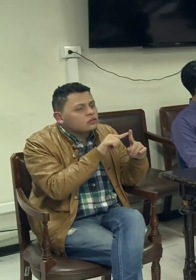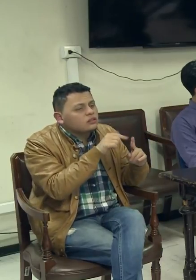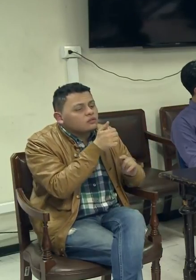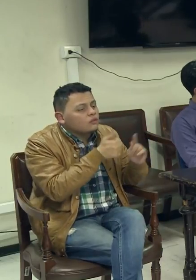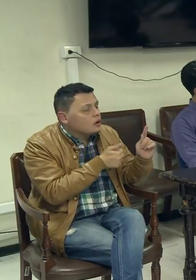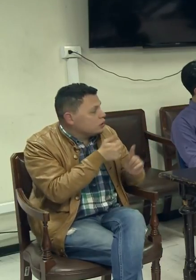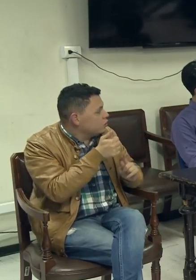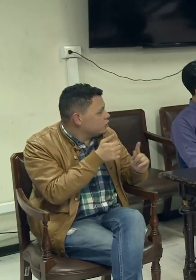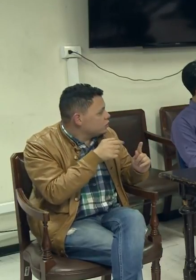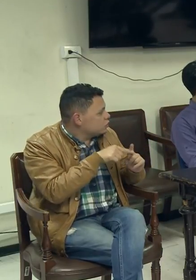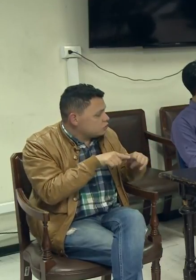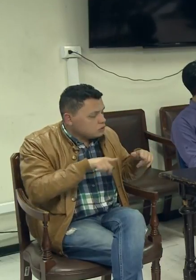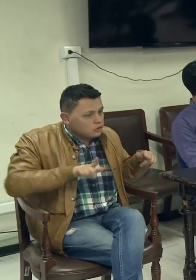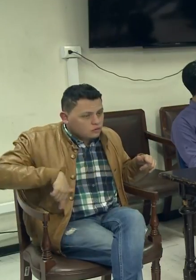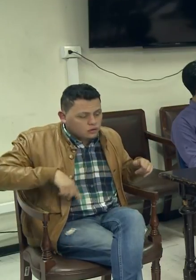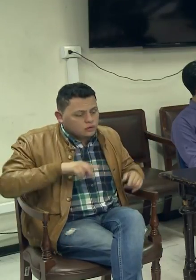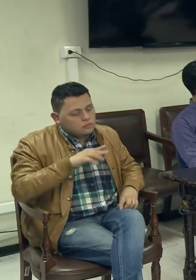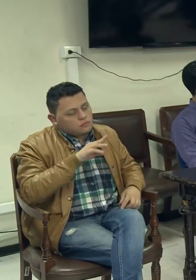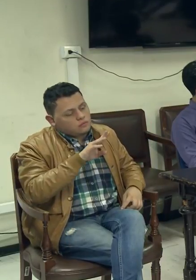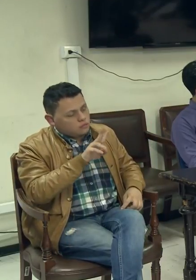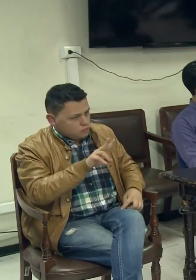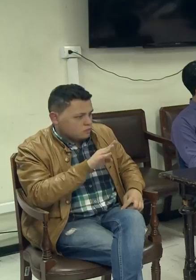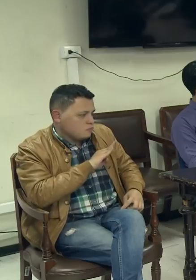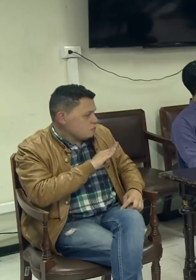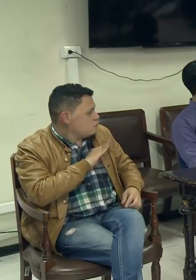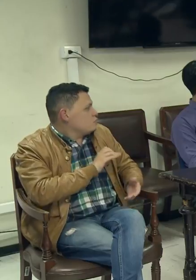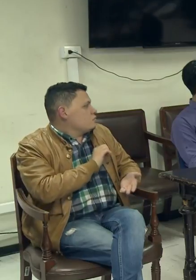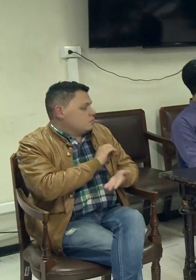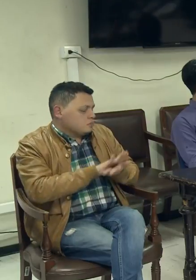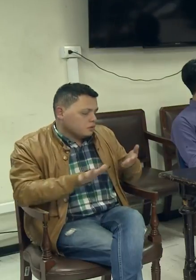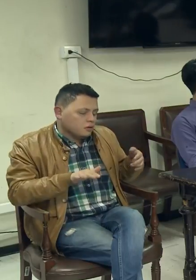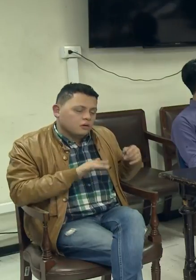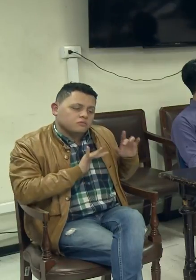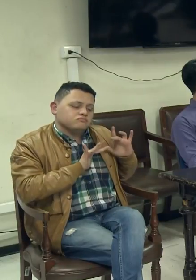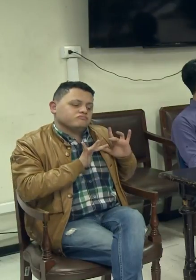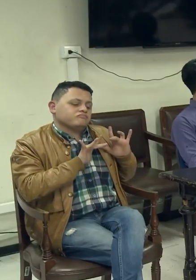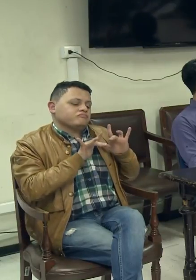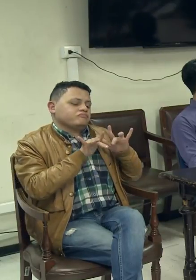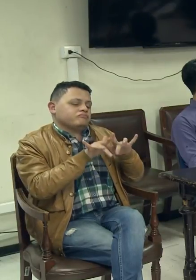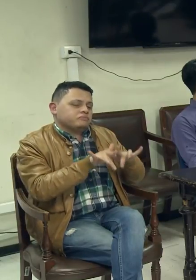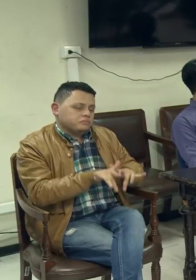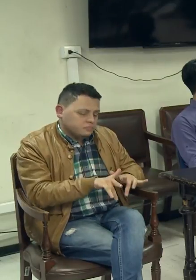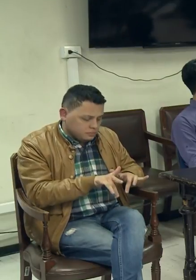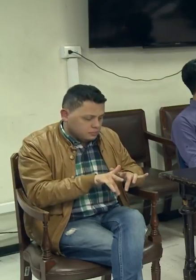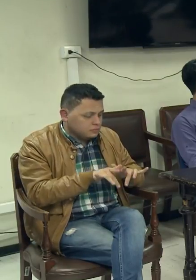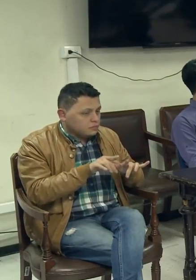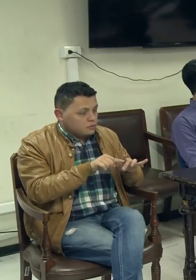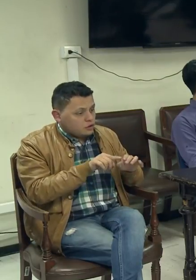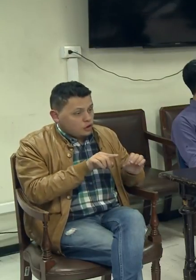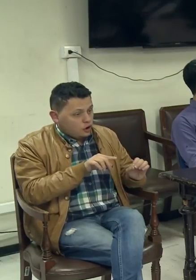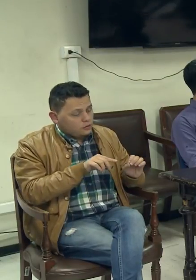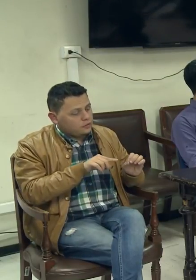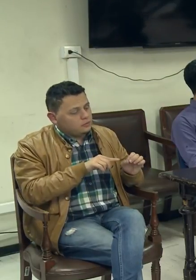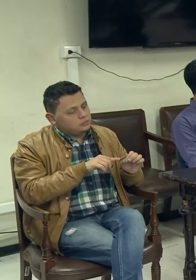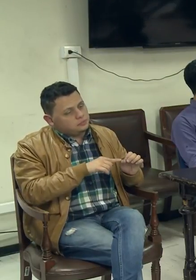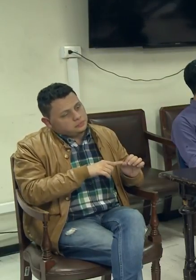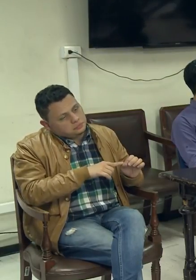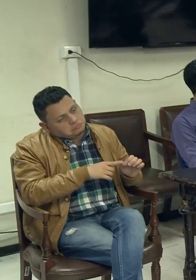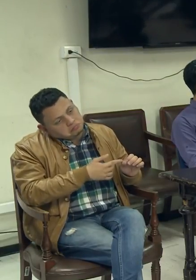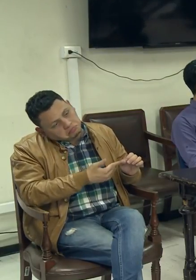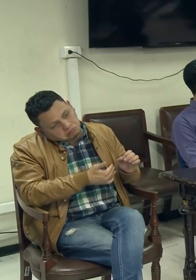con el cual va a la escuela secundaria, porque es pública y gratuita, y el tipo la empieza